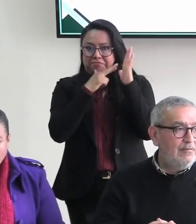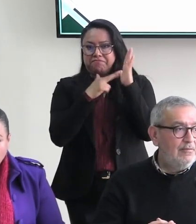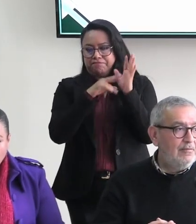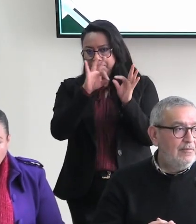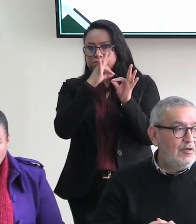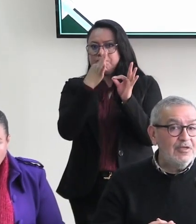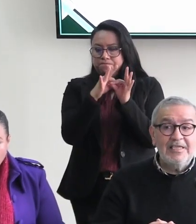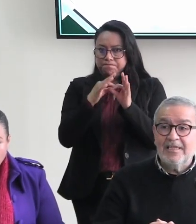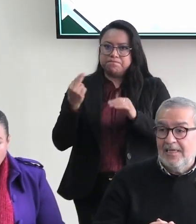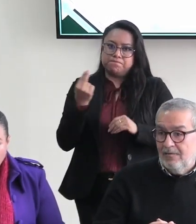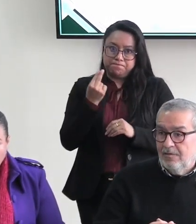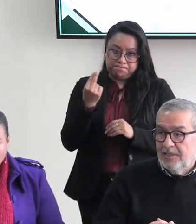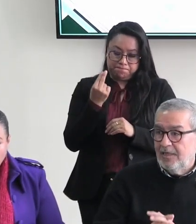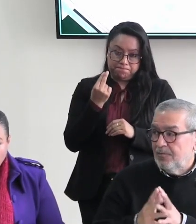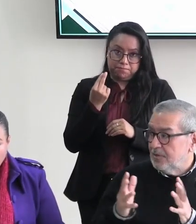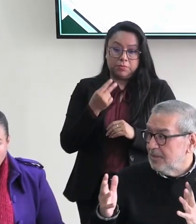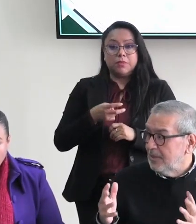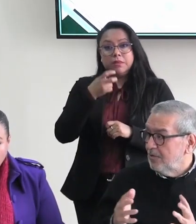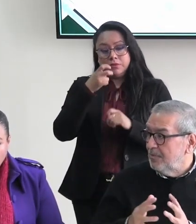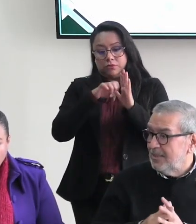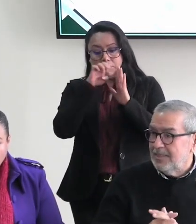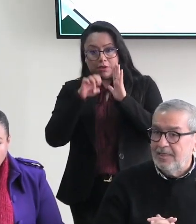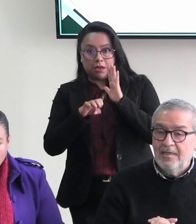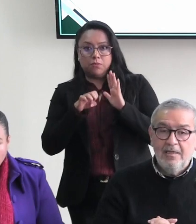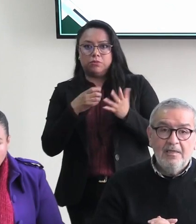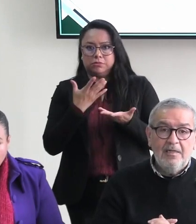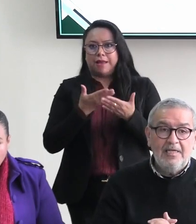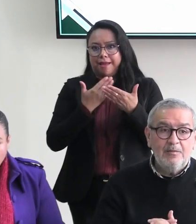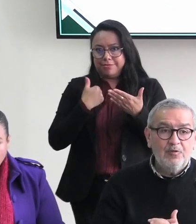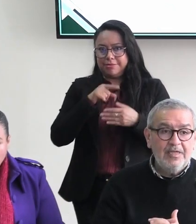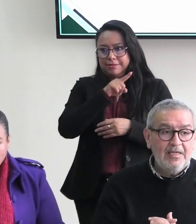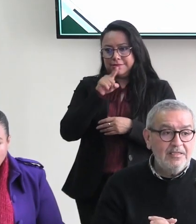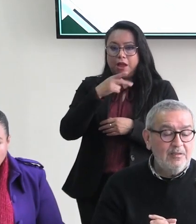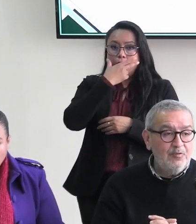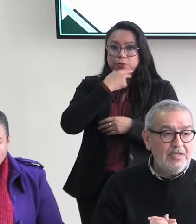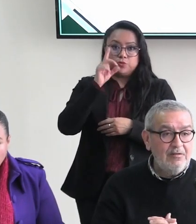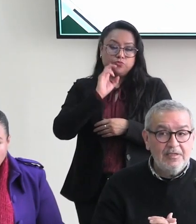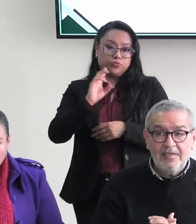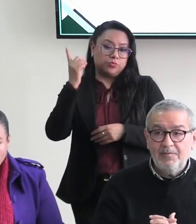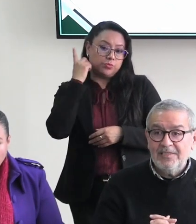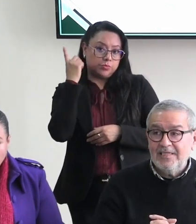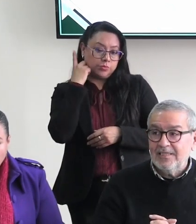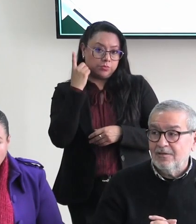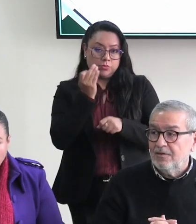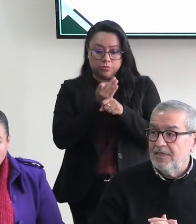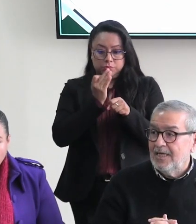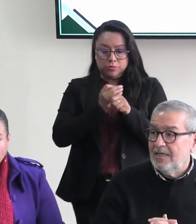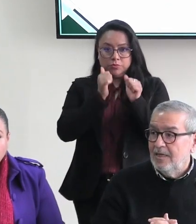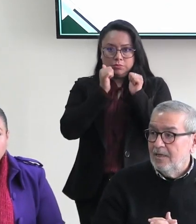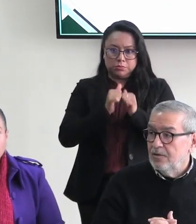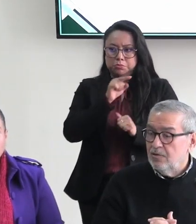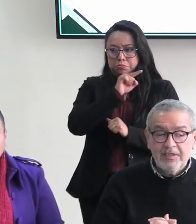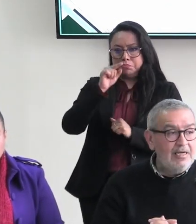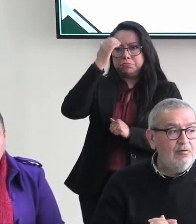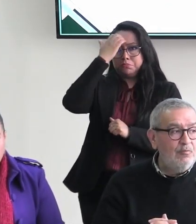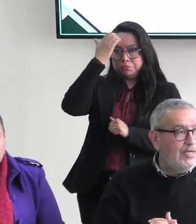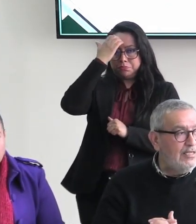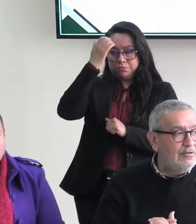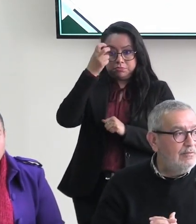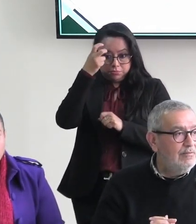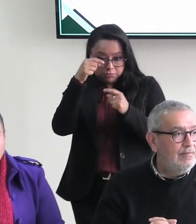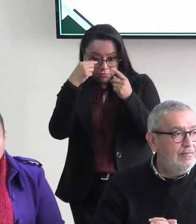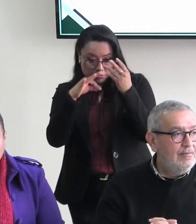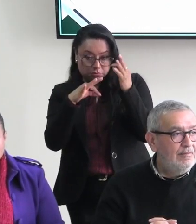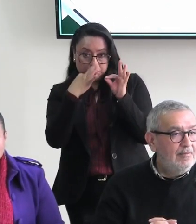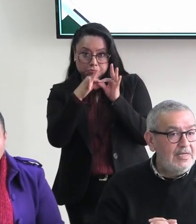reglamentos. Cosas que en algunos ejemplos que seguramente las diputadas y diputados aquí presentes conocerán, no se han